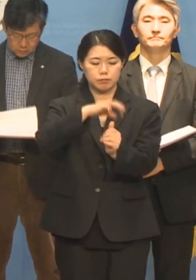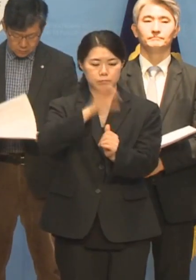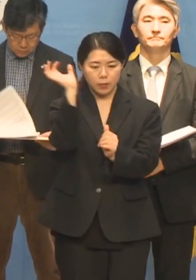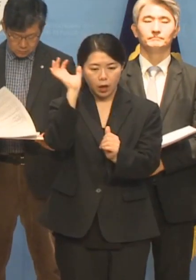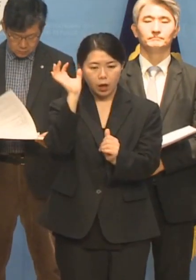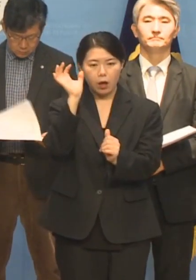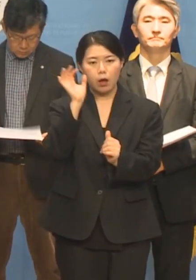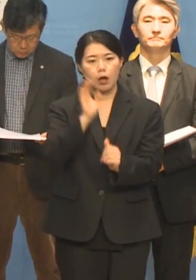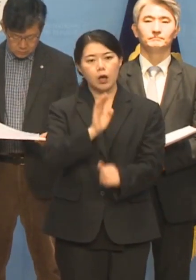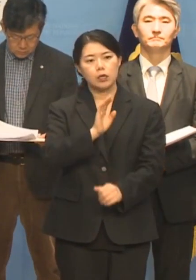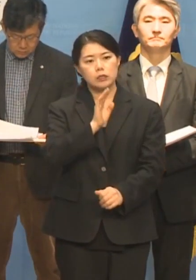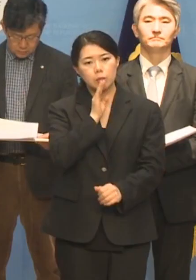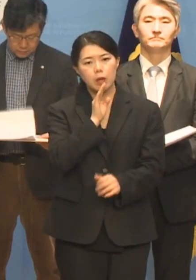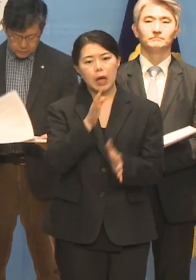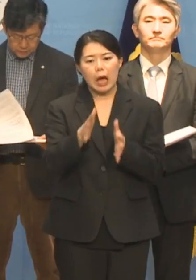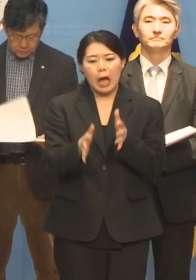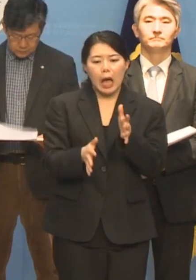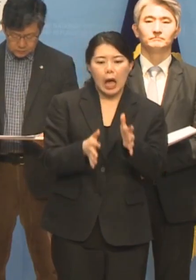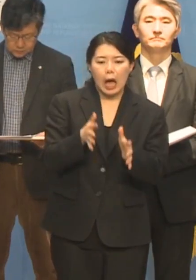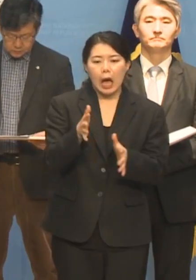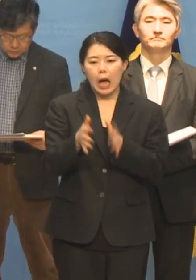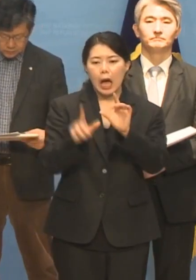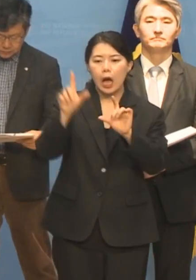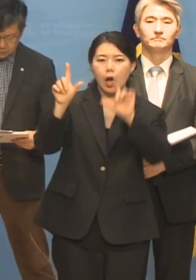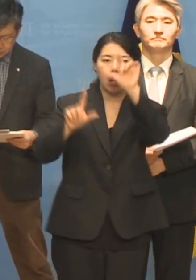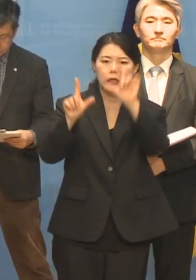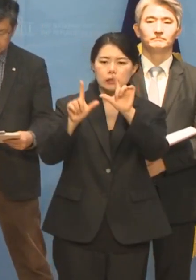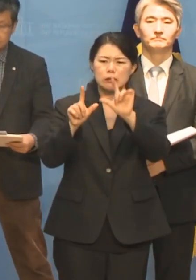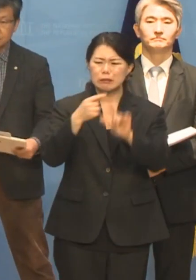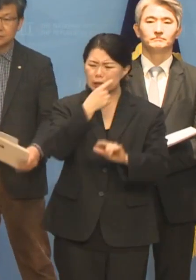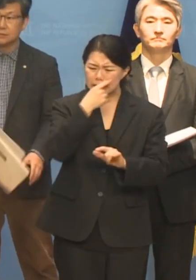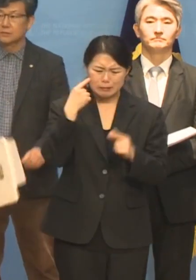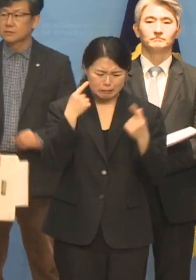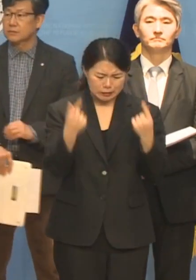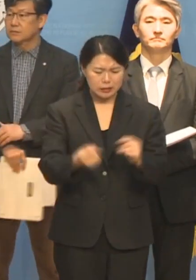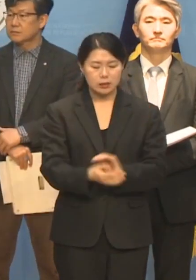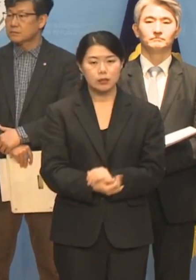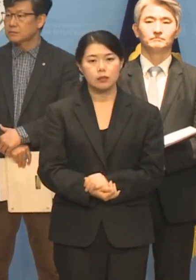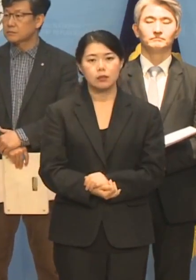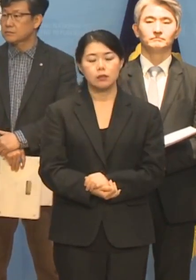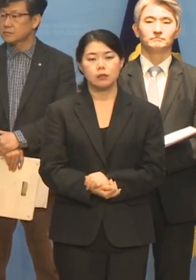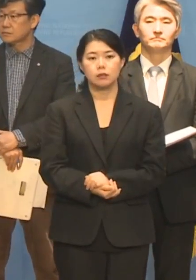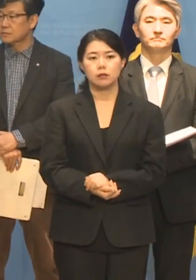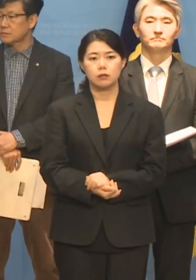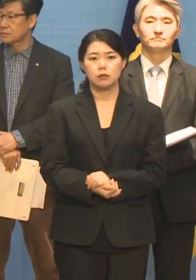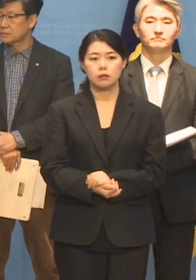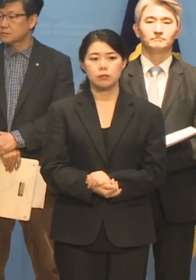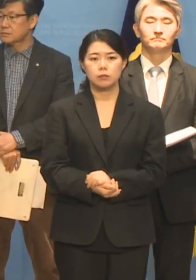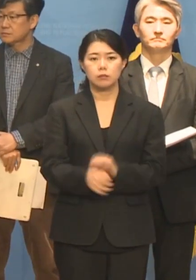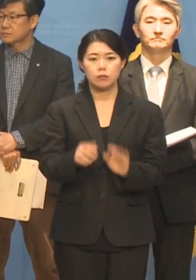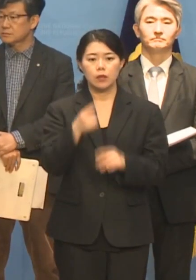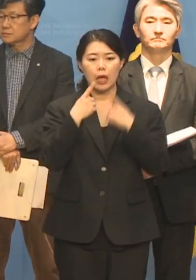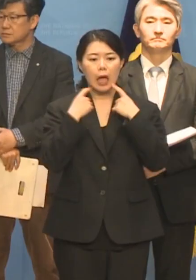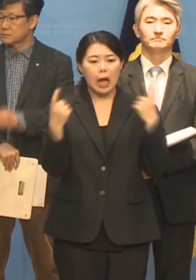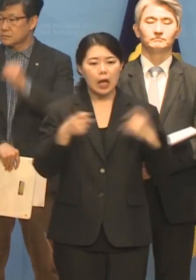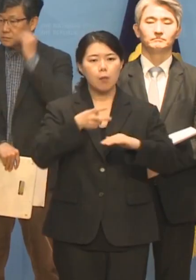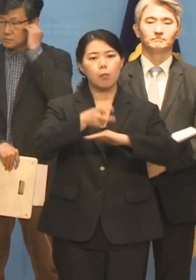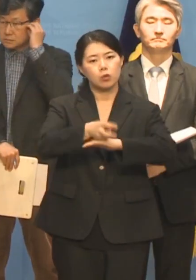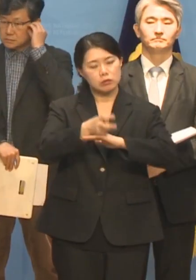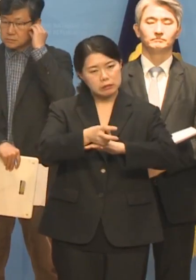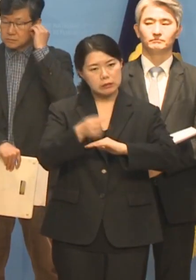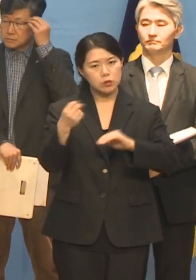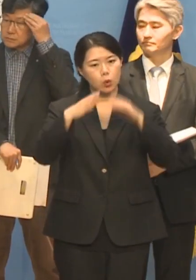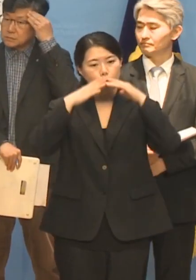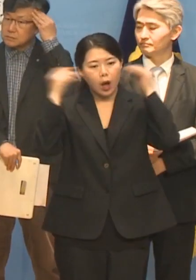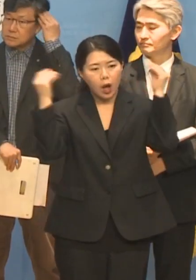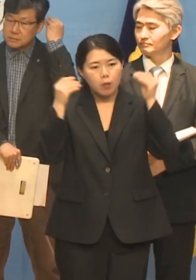얼치기 아마추어 행정의 모습을 다시 한번 확인하는 것입니다. 오세훈 시장의 한강 리버버스,